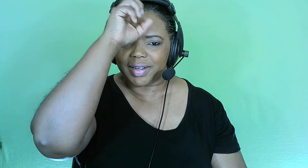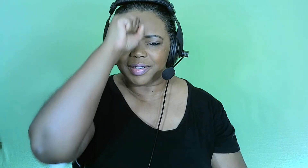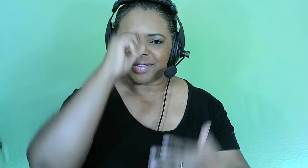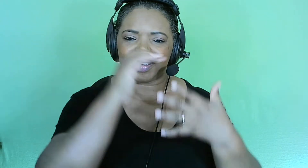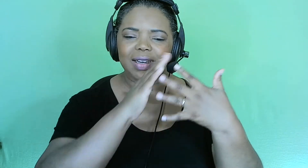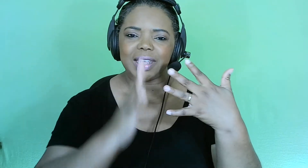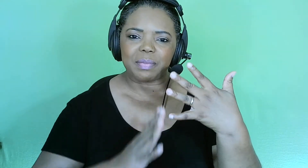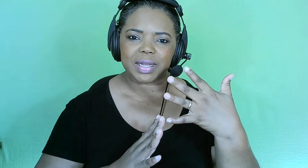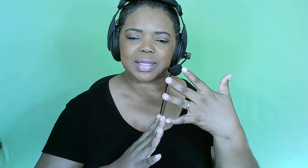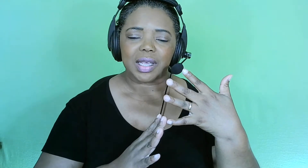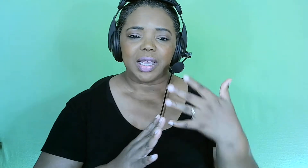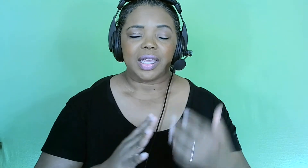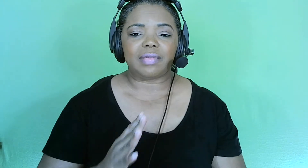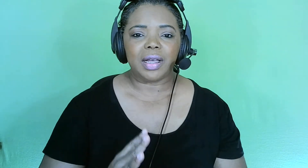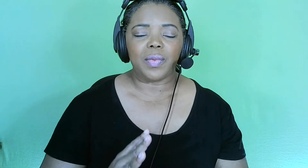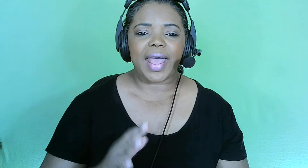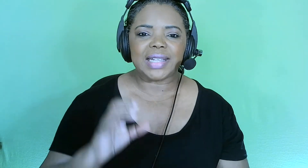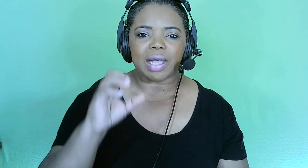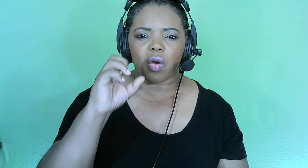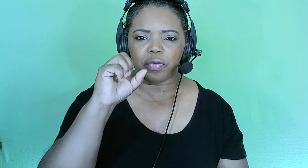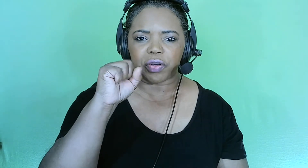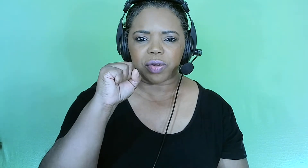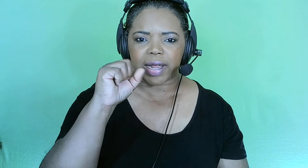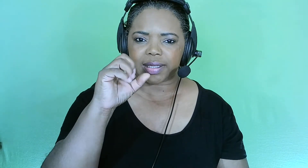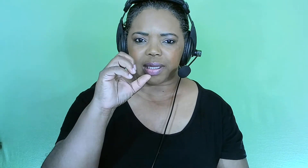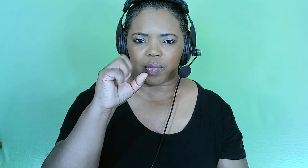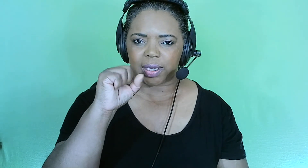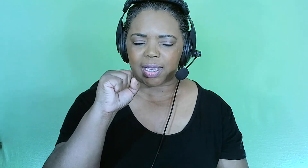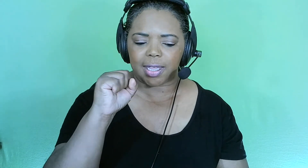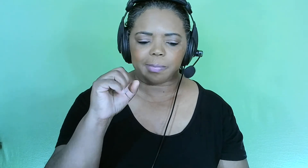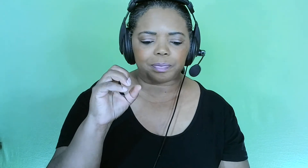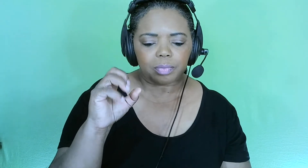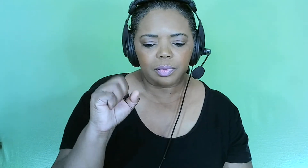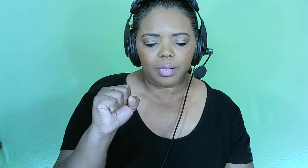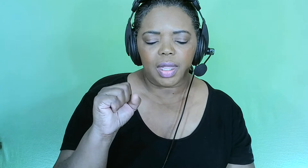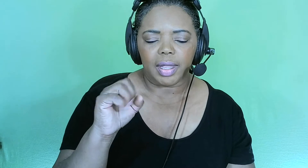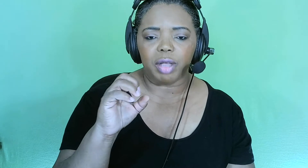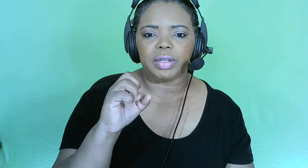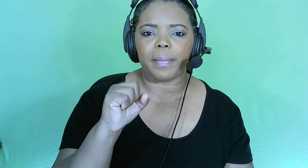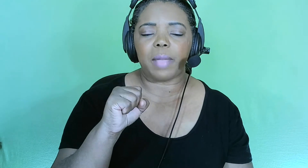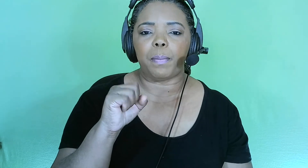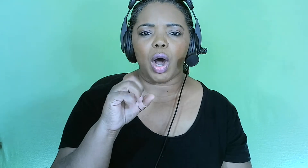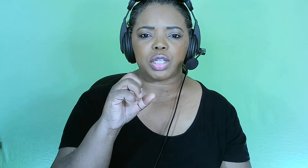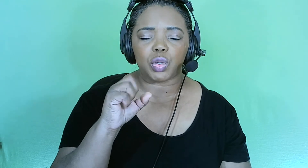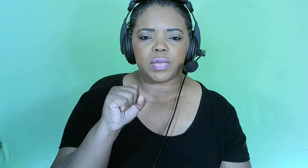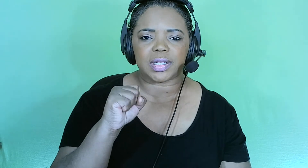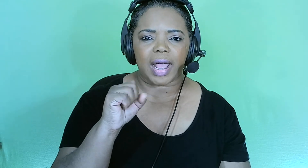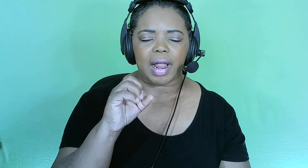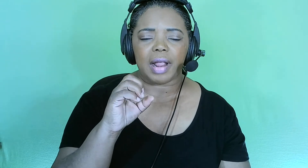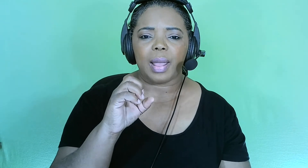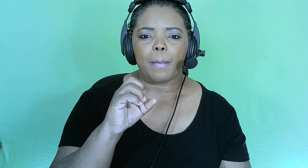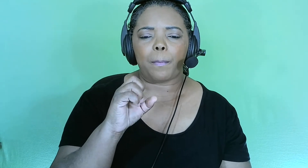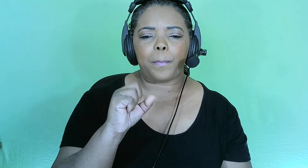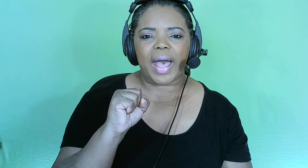aprender Libras. Então, essa configuração aqui, eu também posso usar para